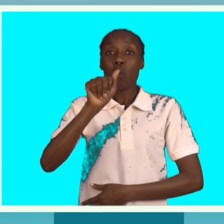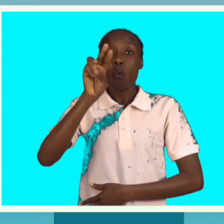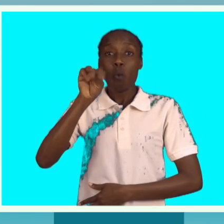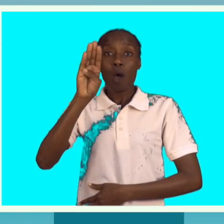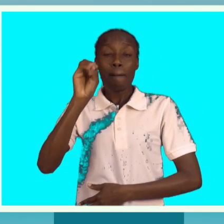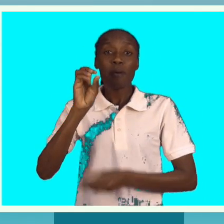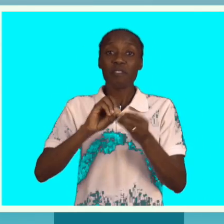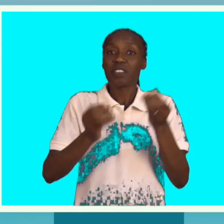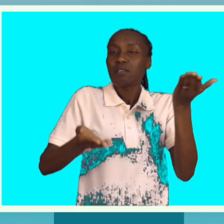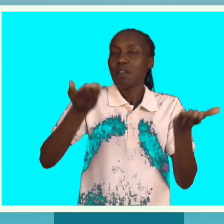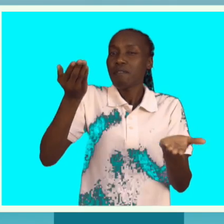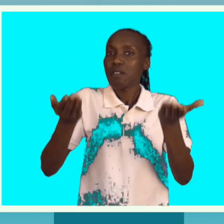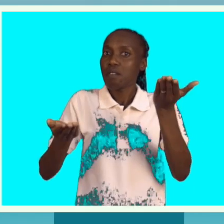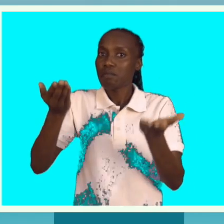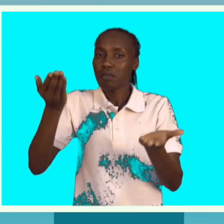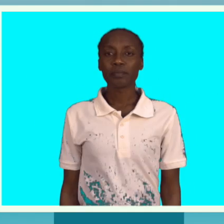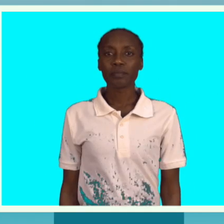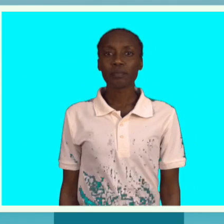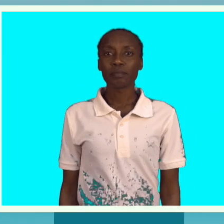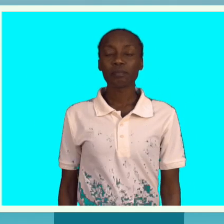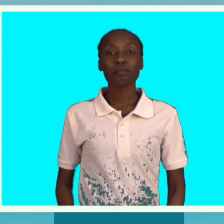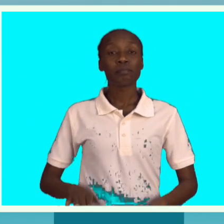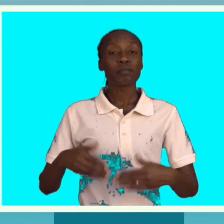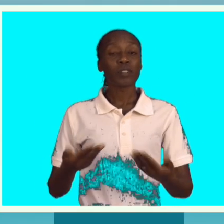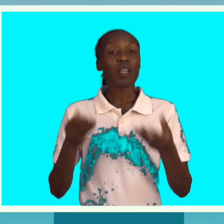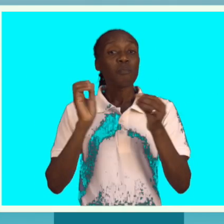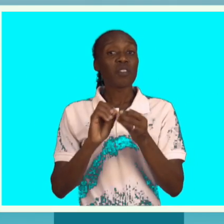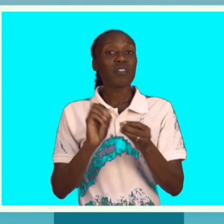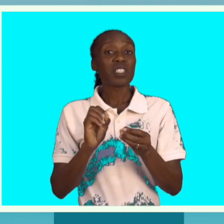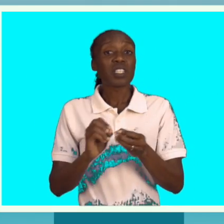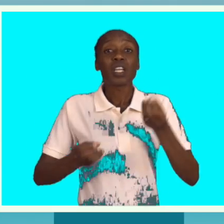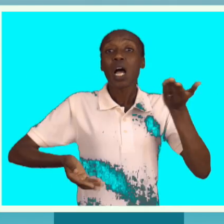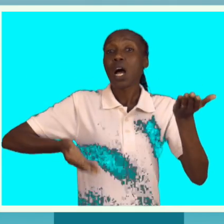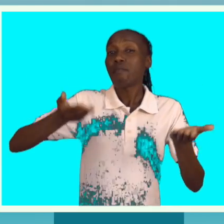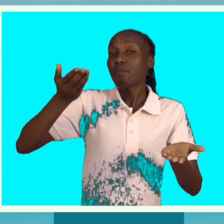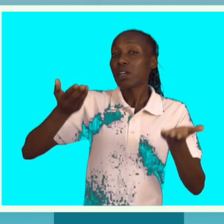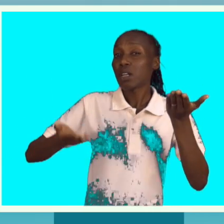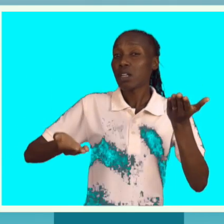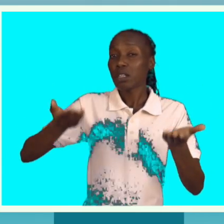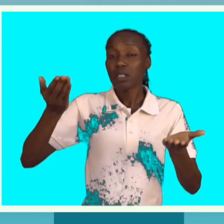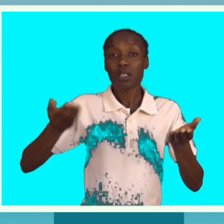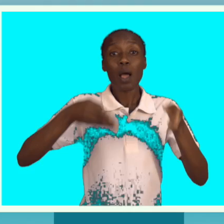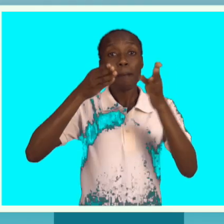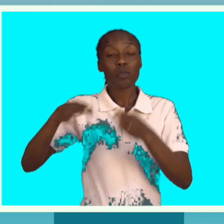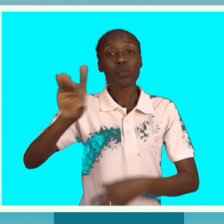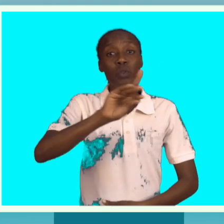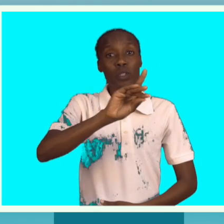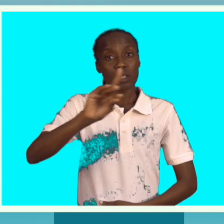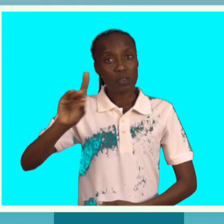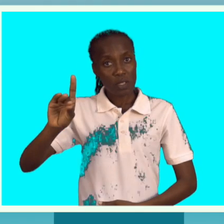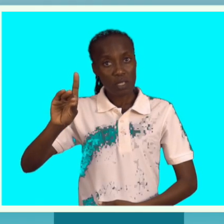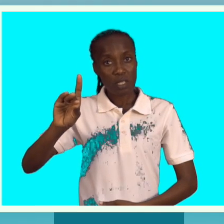técnicos do Ambro, para fazer essas avaliações. Então, vamos avaliar as pessoas com deficiência